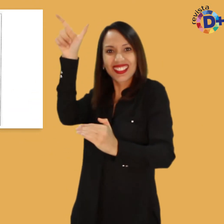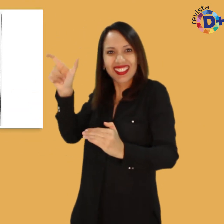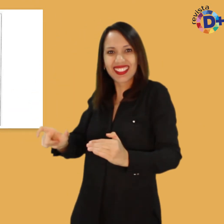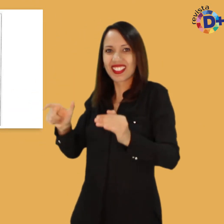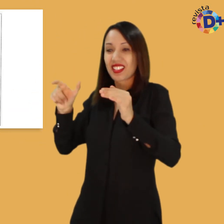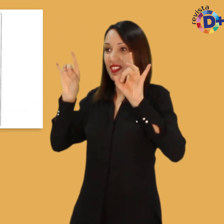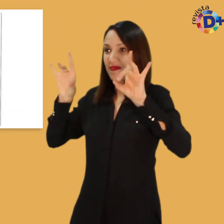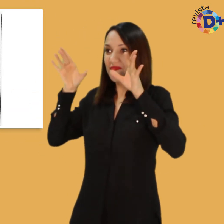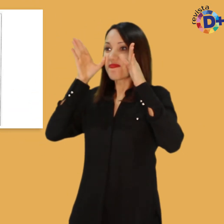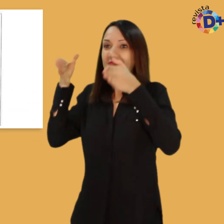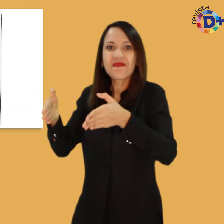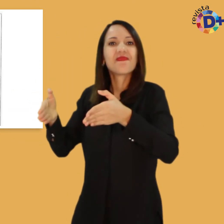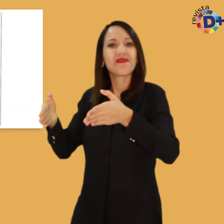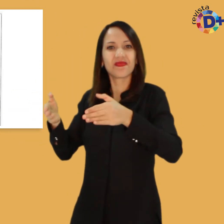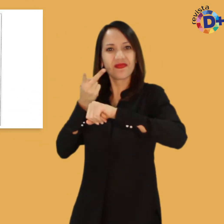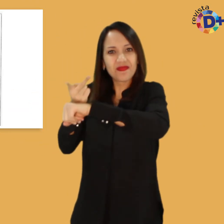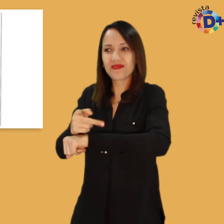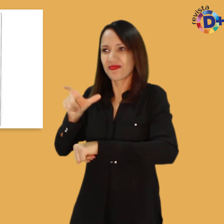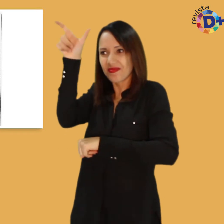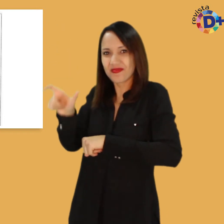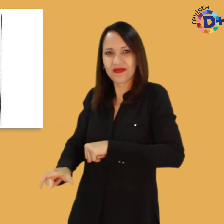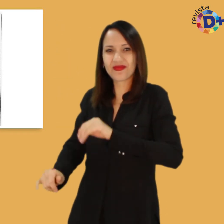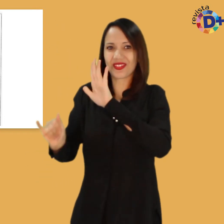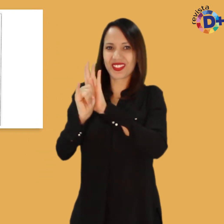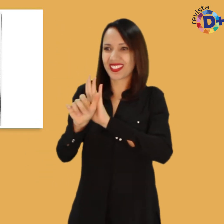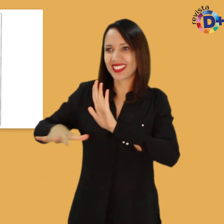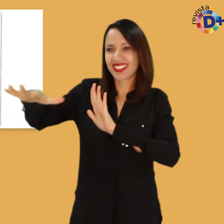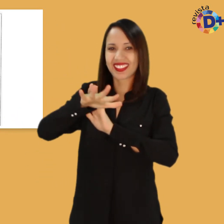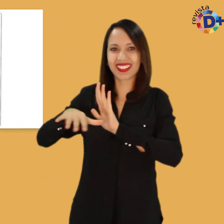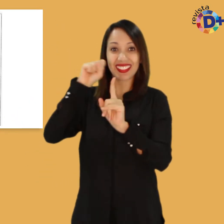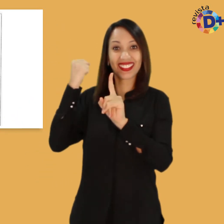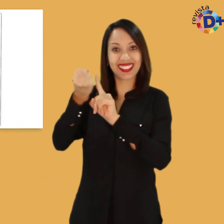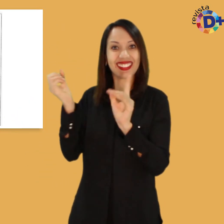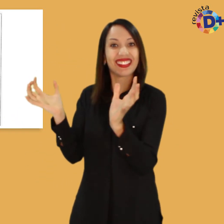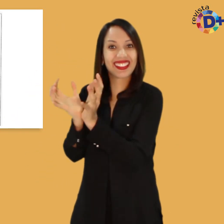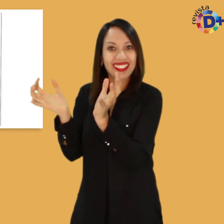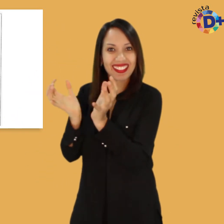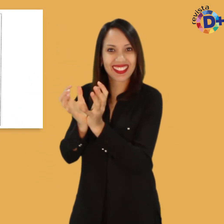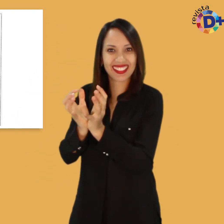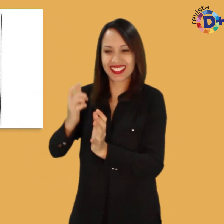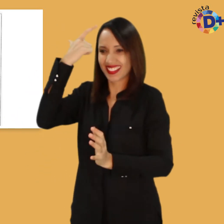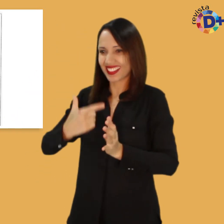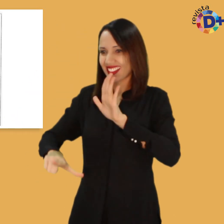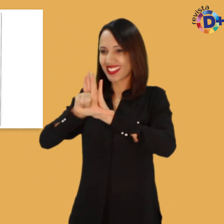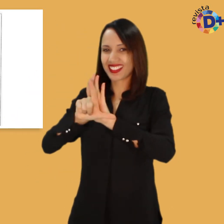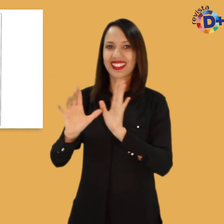especificidades. Buscam a identidade social entre o seu grupo, sua legitimação como comunidade